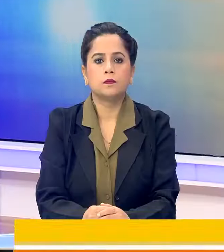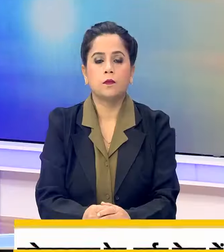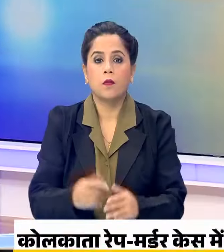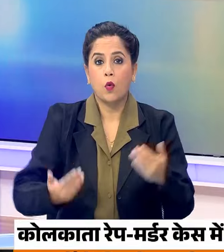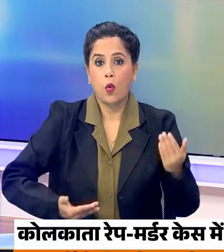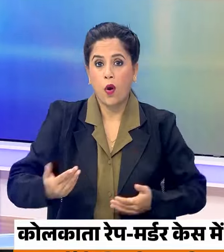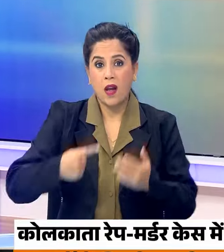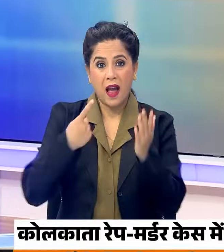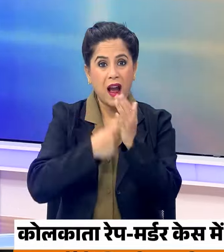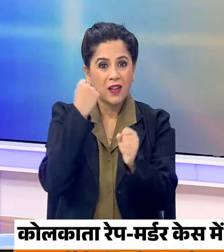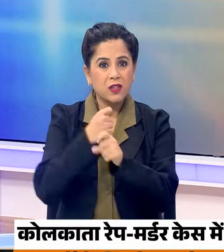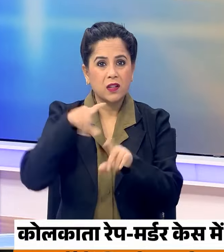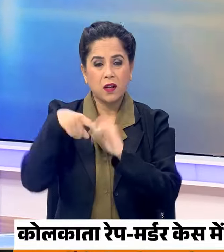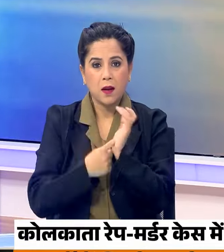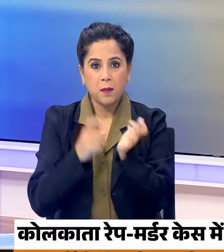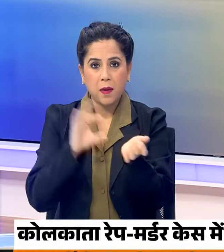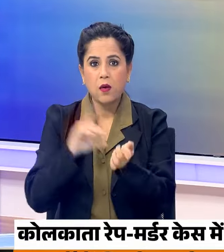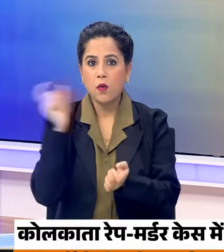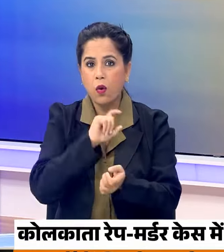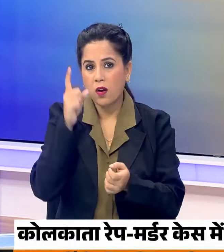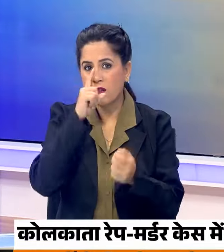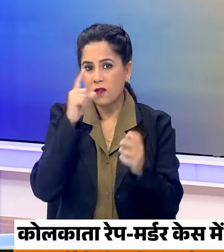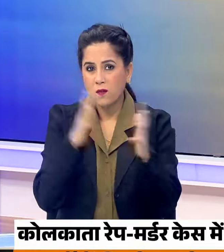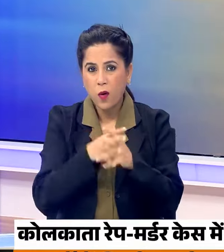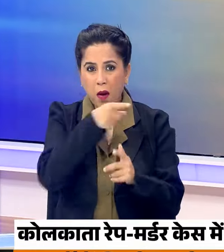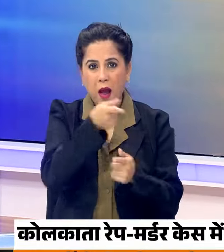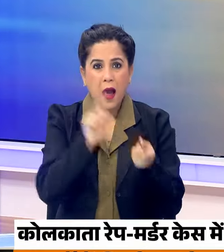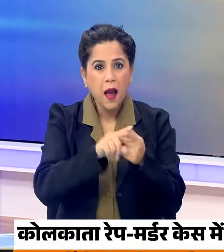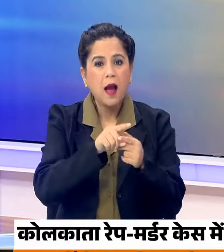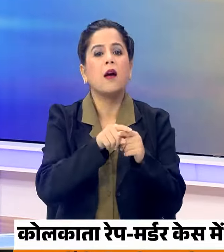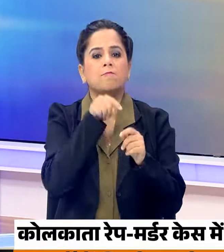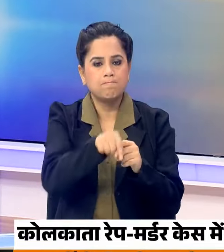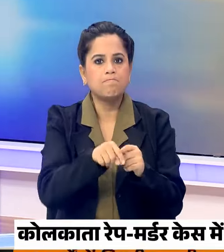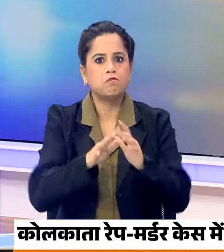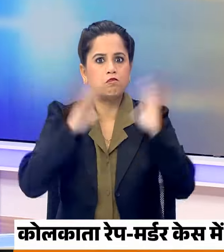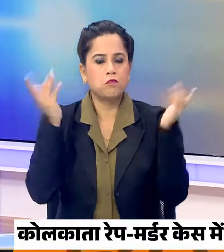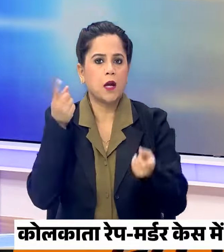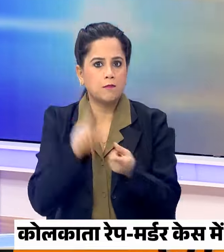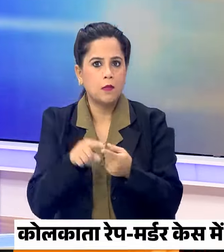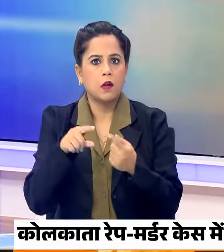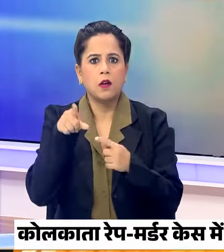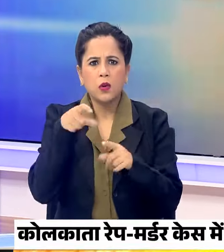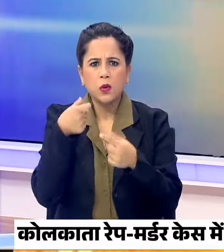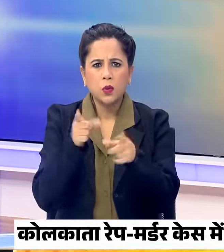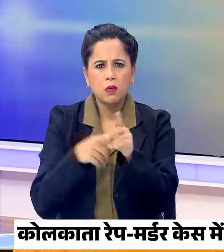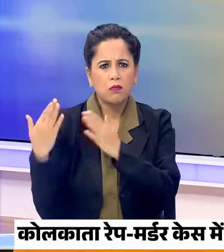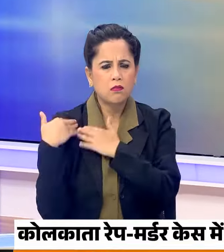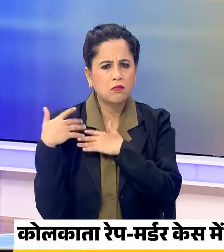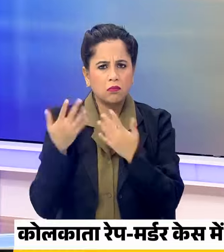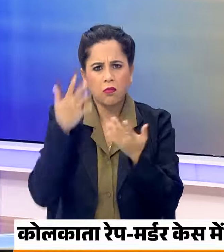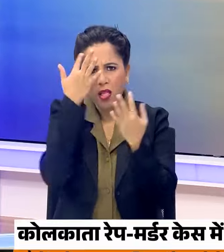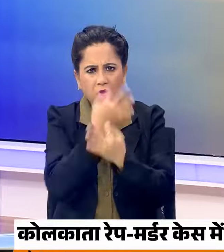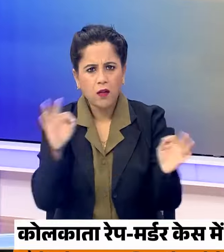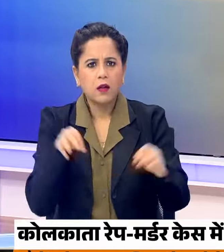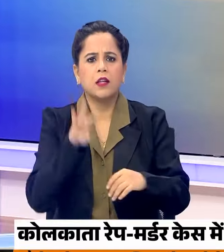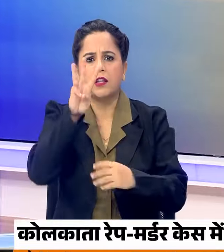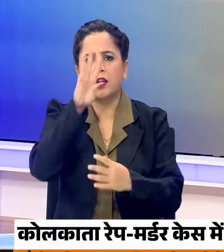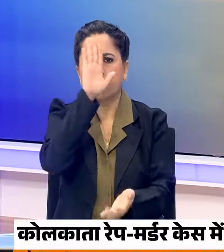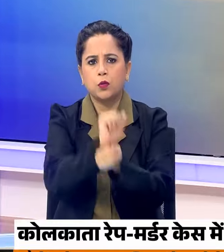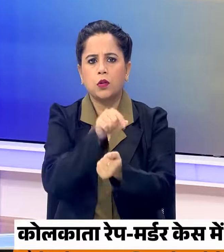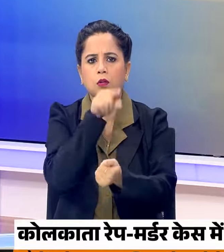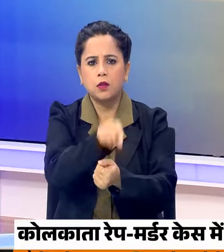कोलकाता आरजी करर मेडिकल कॉलेज हिंसा मामले में बड़ी कार्रवाई ड्यूटी में लापरवाही बरतने पर तीन पुलिस